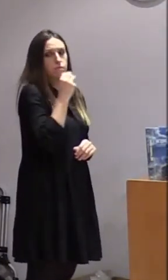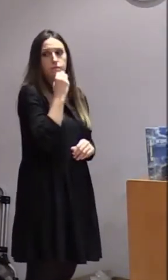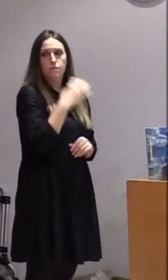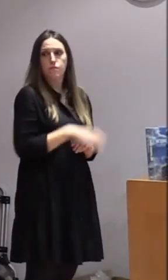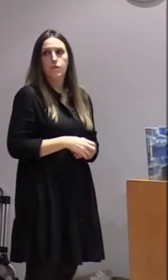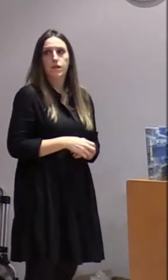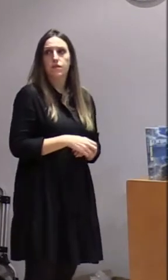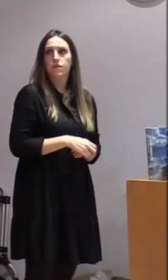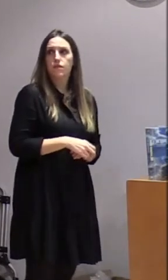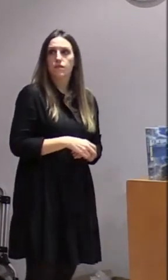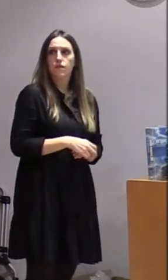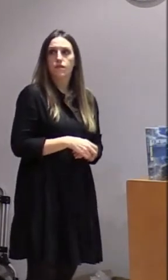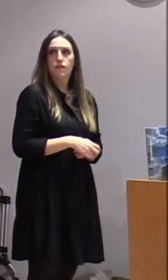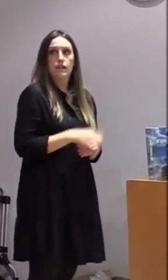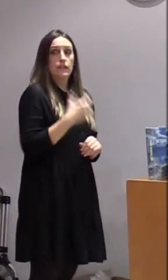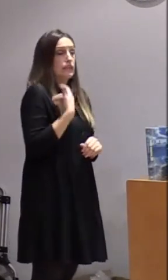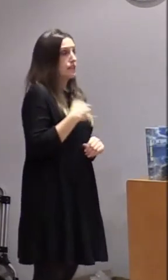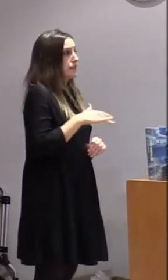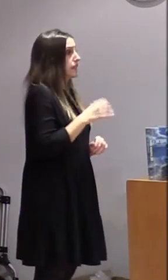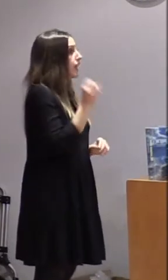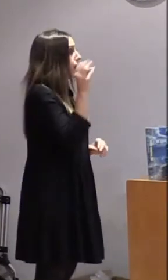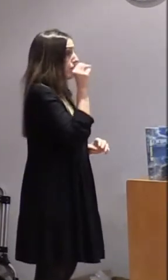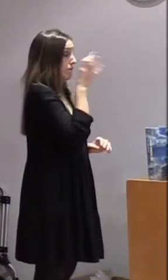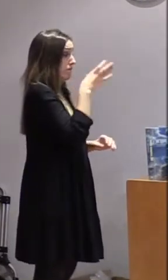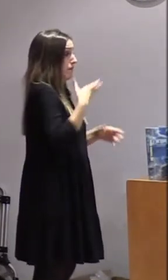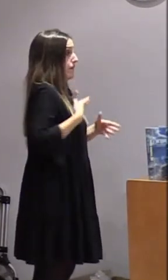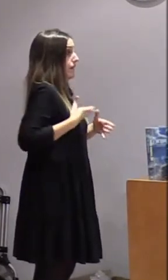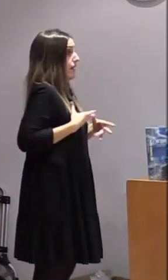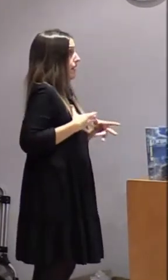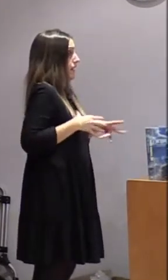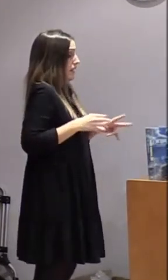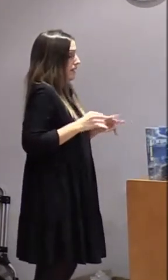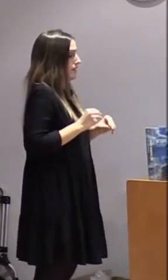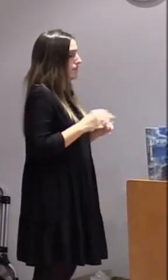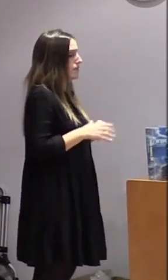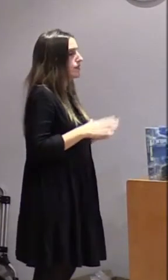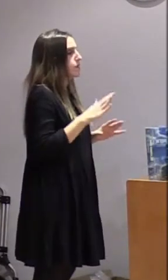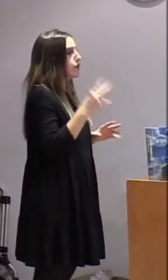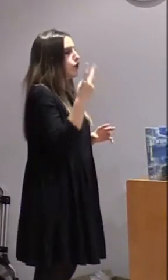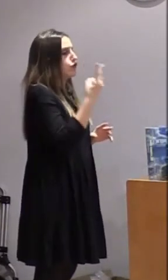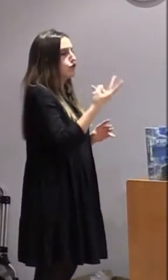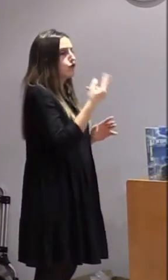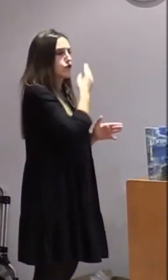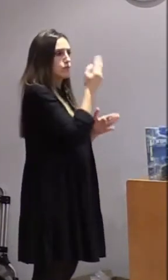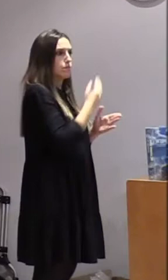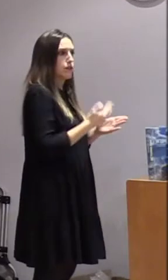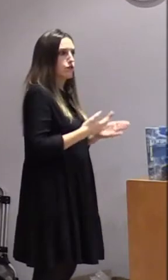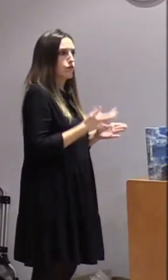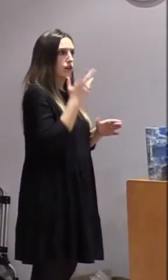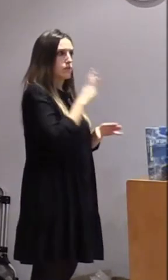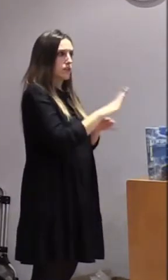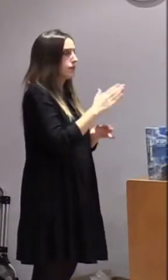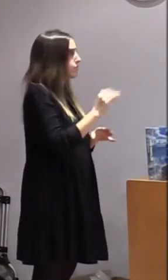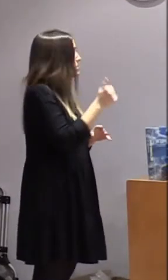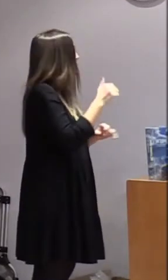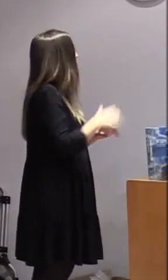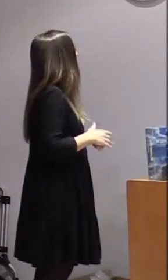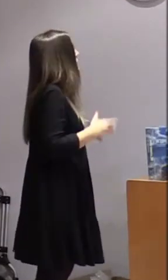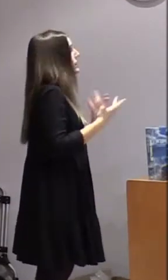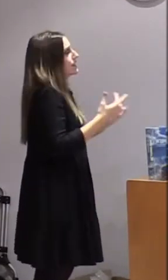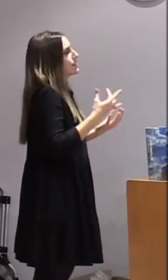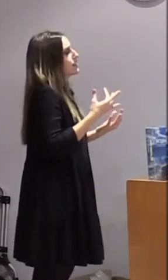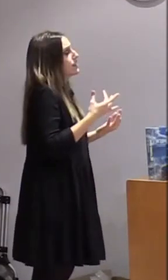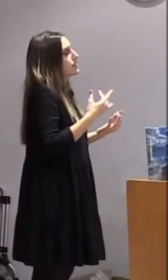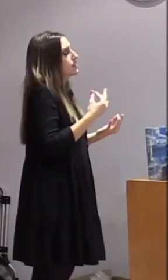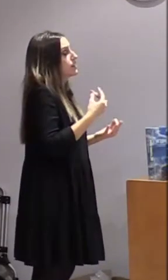Bueno, y vamos a entrar en la recta final de la charla con dos de nuestros pintores, digamos, más representativos. Es injusto decir que los